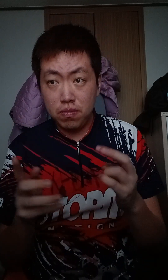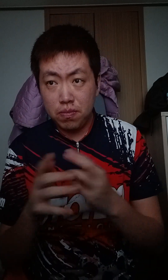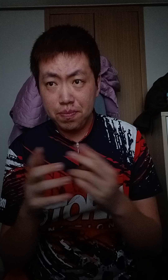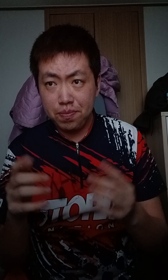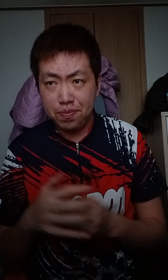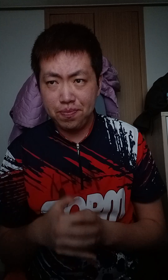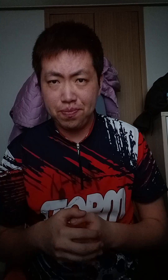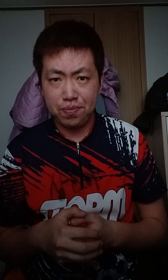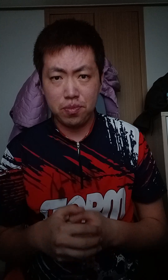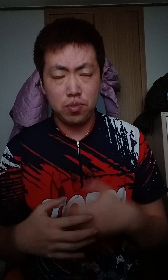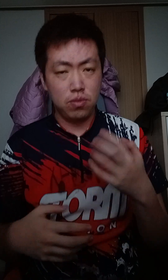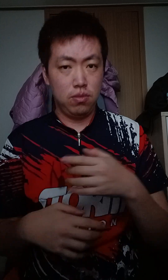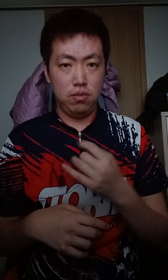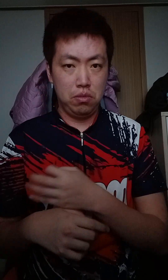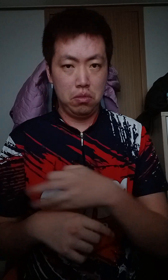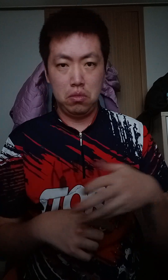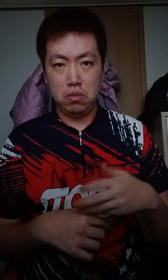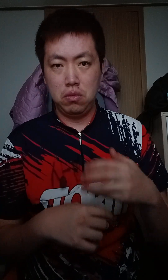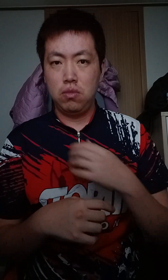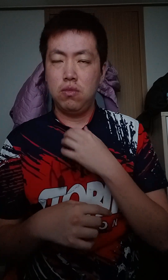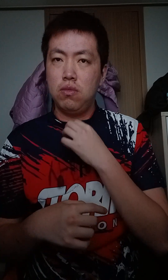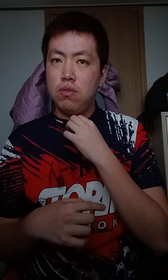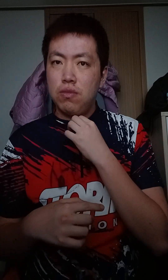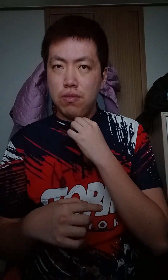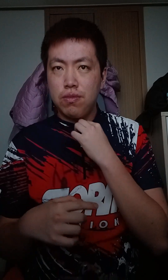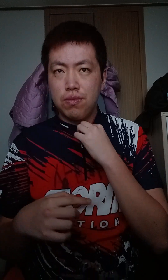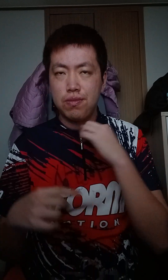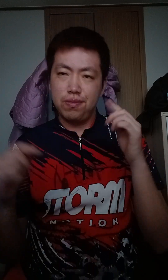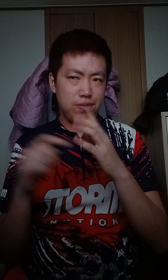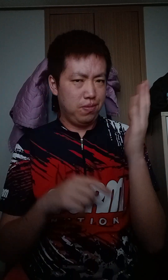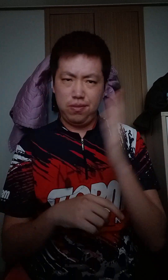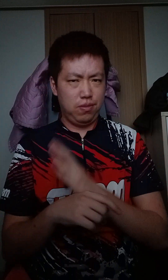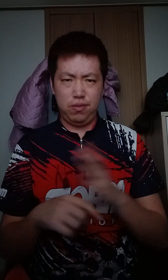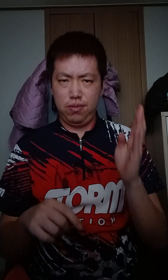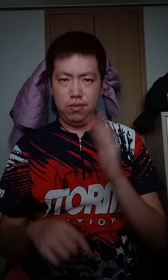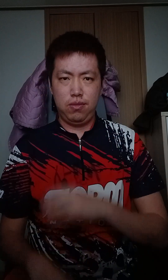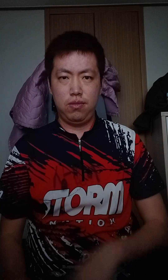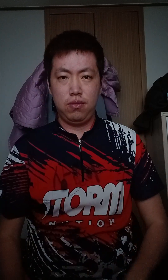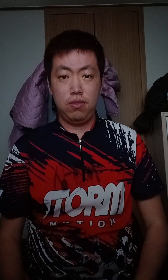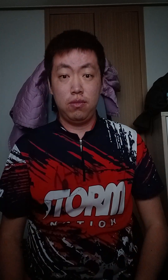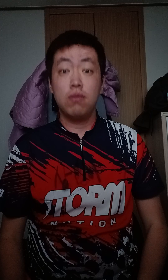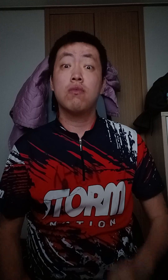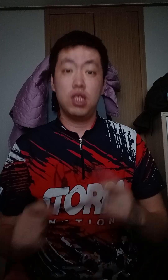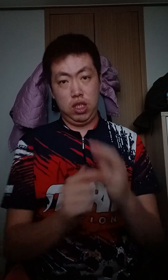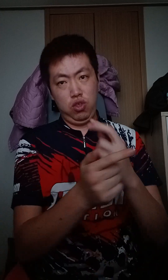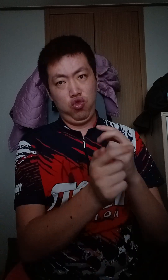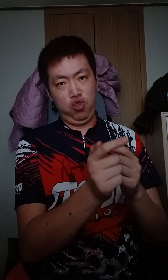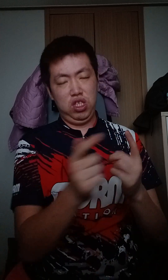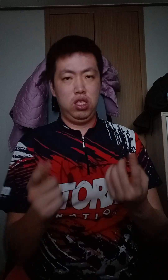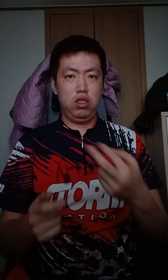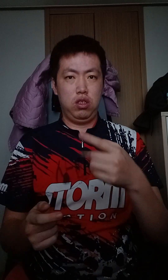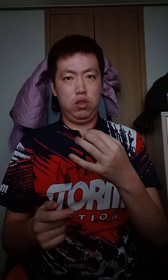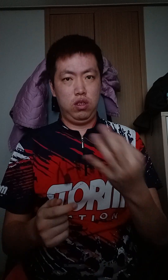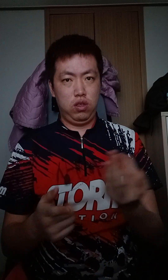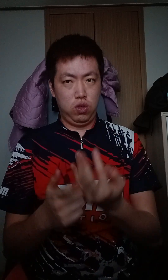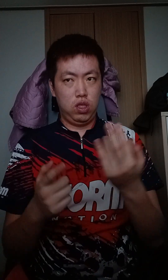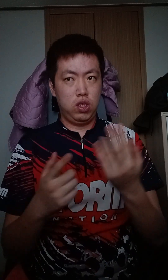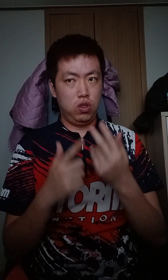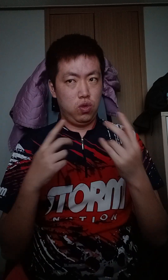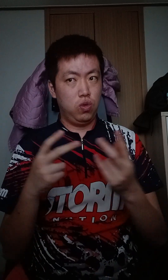밖으로 내몰아야 되는 그 상황이 좀 이해가 안 가서. 장애인 주간보호센터는 광주에만 39곳,